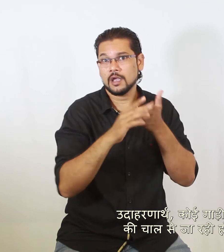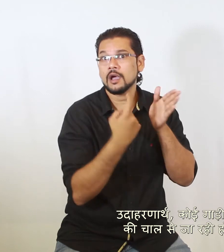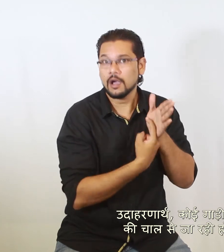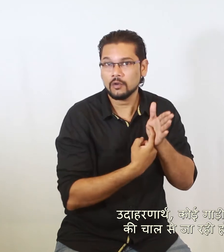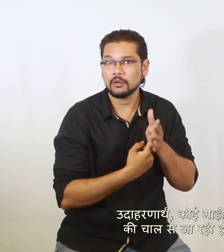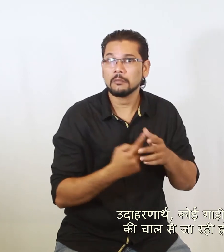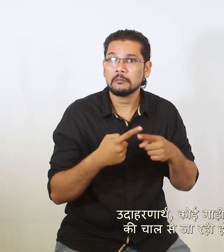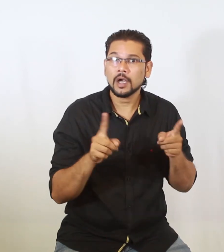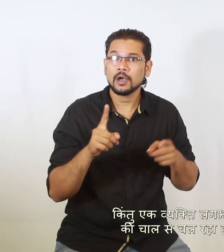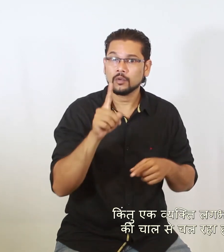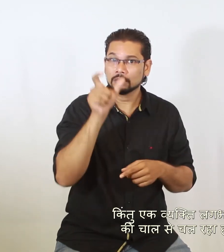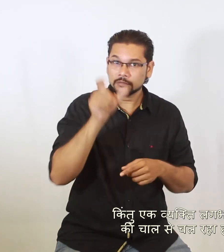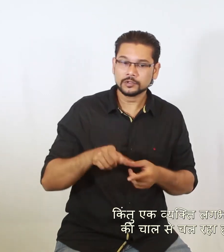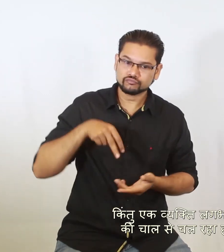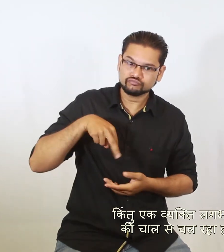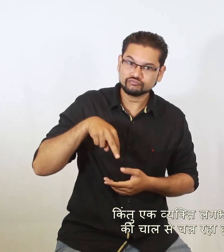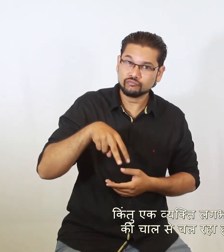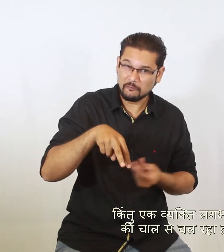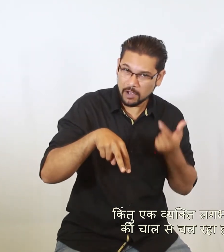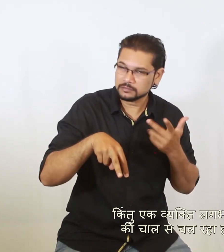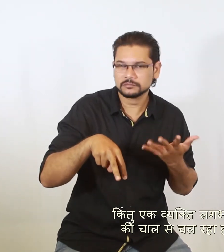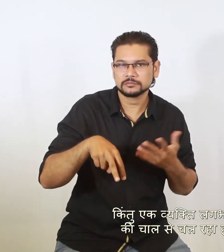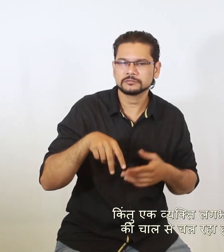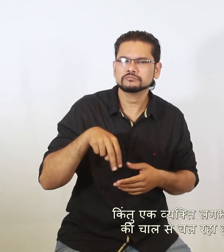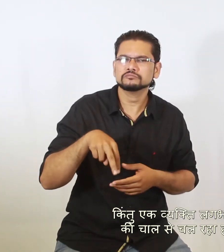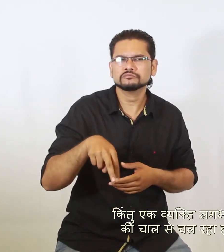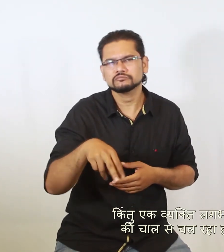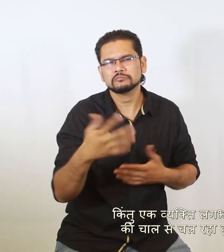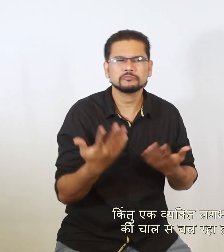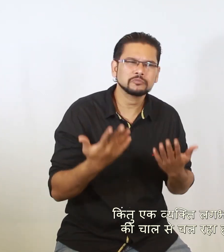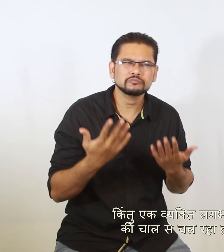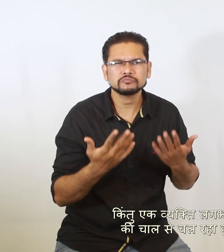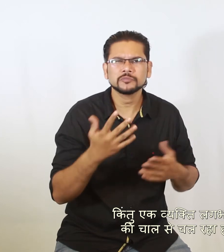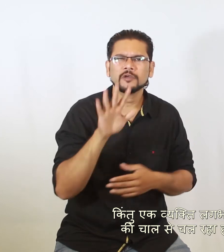किन्तु एक व्यक्ती लगभग 5 किलोमेटर प्रतिघंटे की चाल से चल रहा हो सकता है